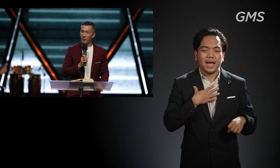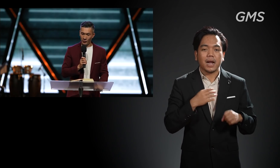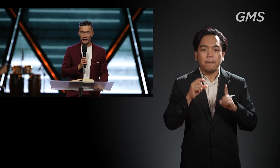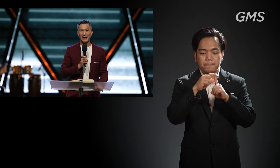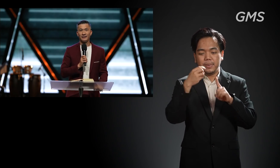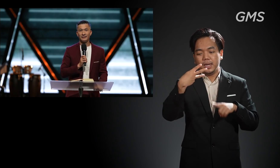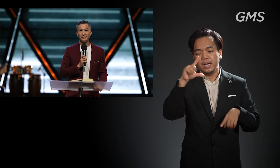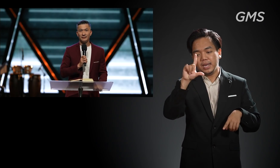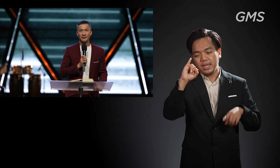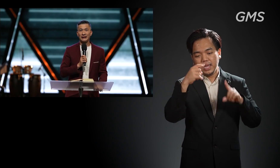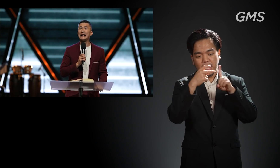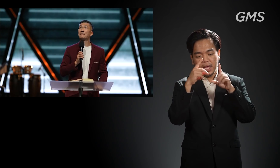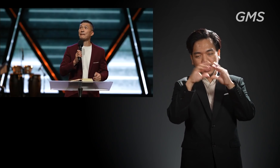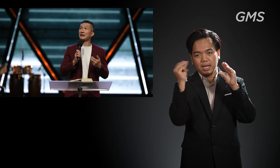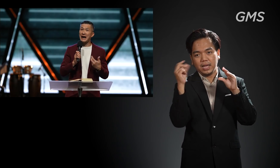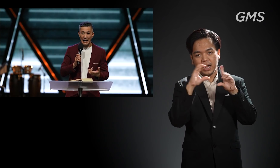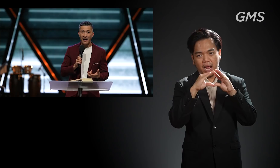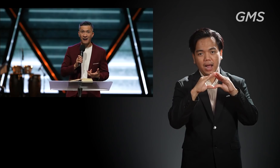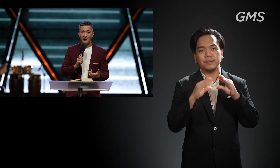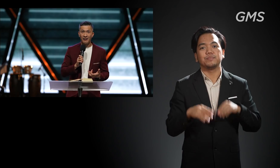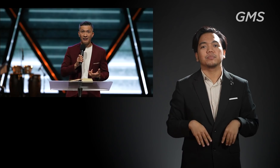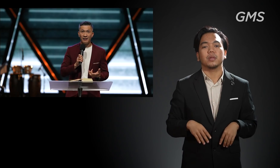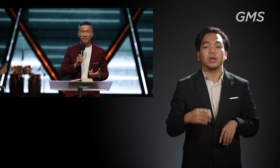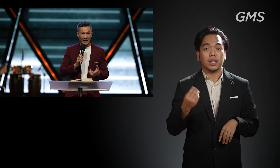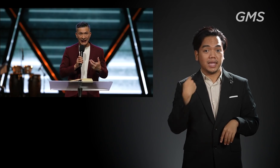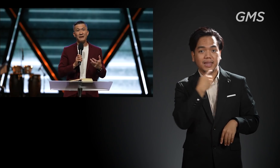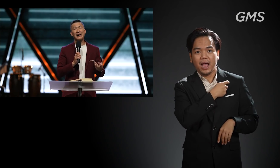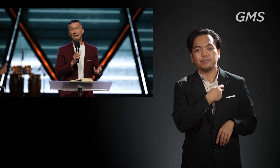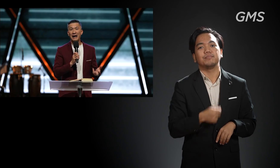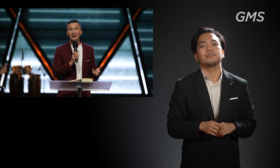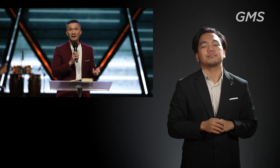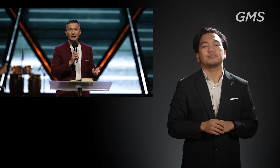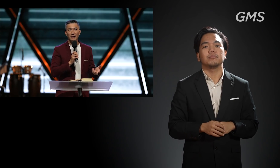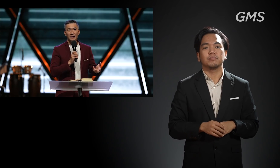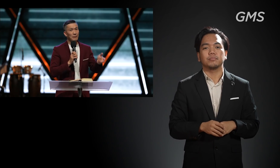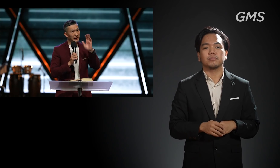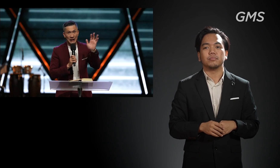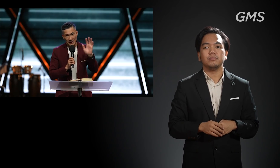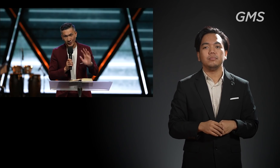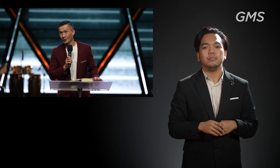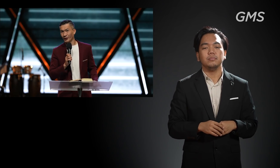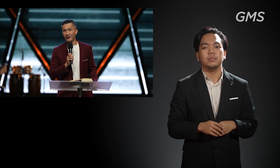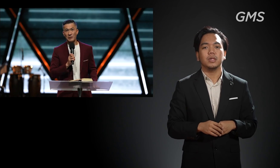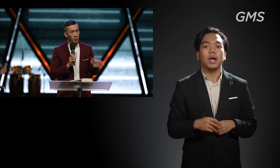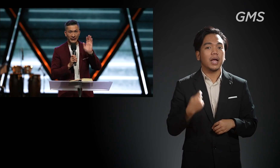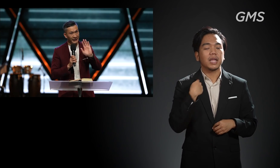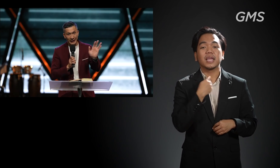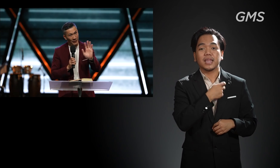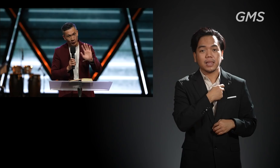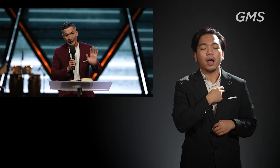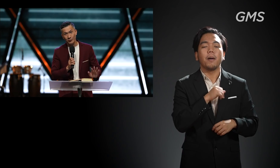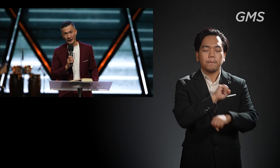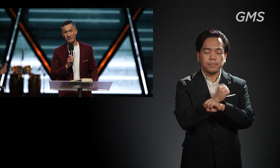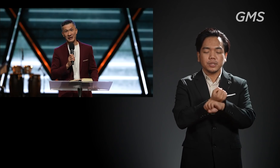Yang ini bonusnya. Kita hanya bisa percaya, mengklaim dengan iman, namun kita tidak bisa menuntut. Sebab Tuhan